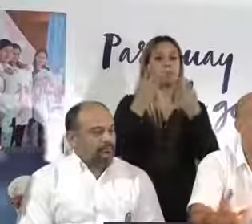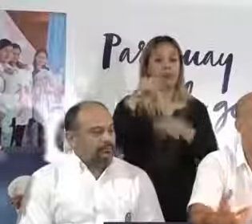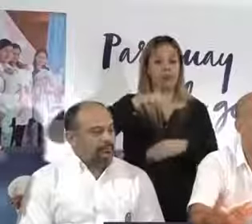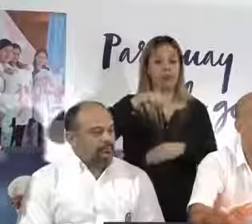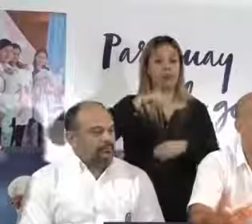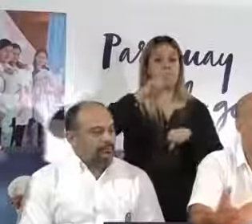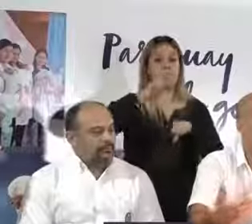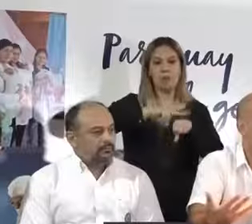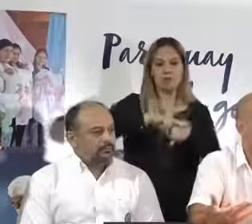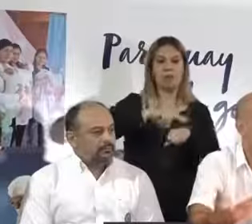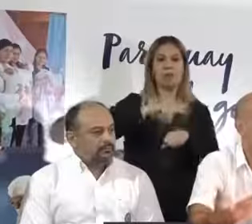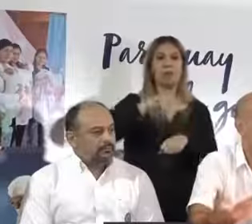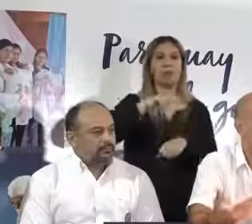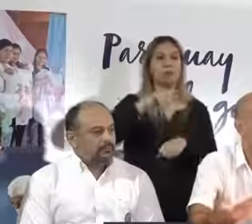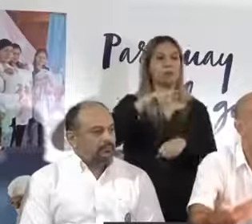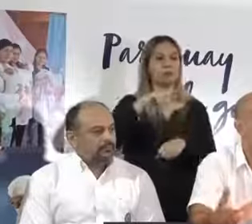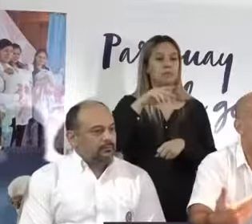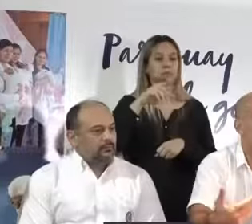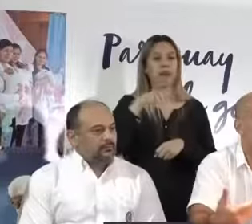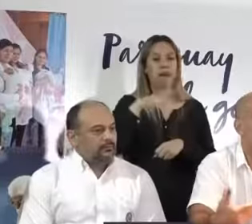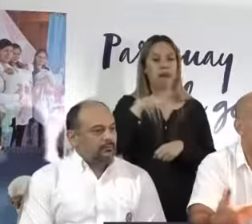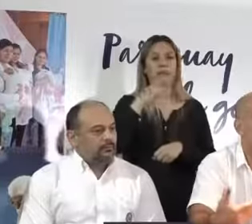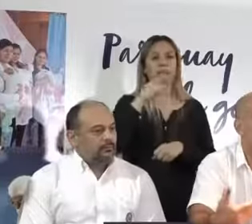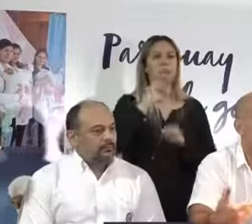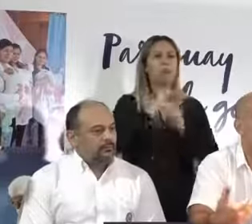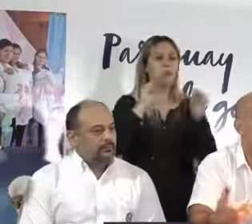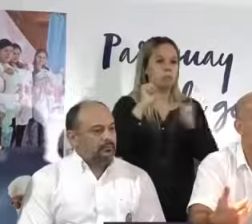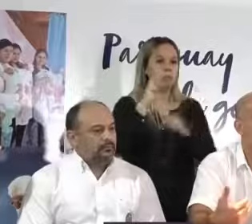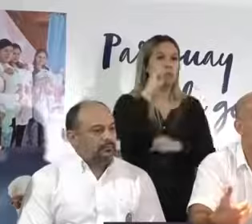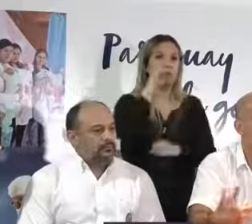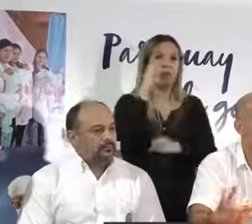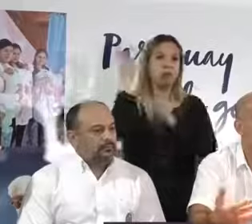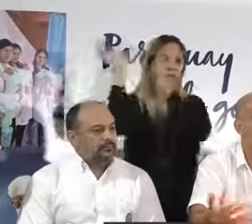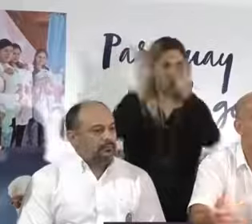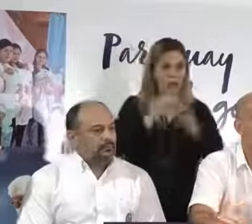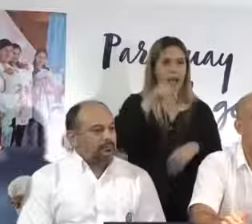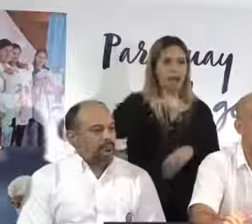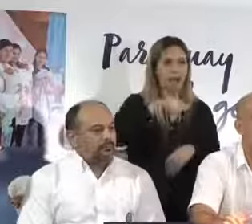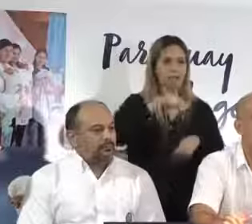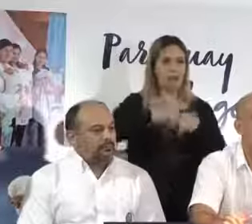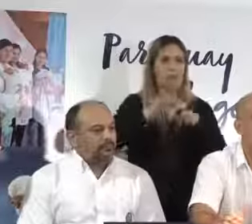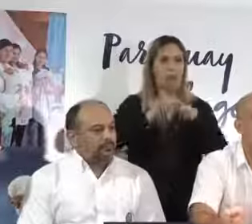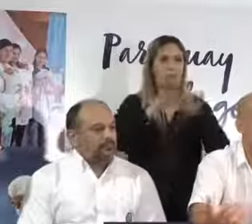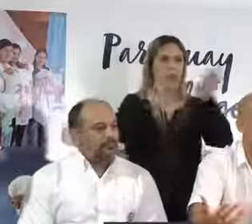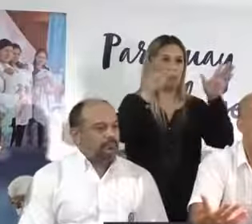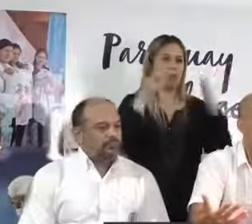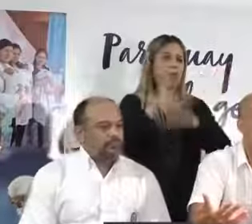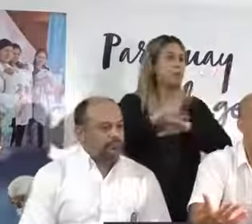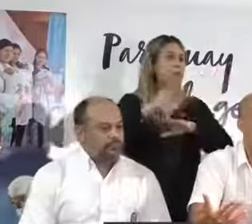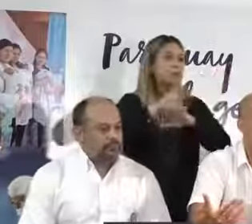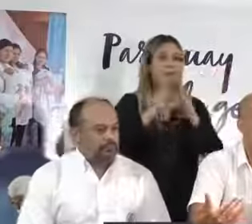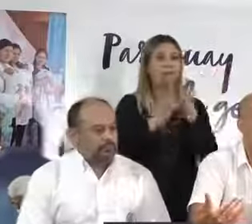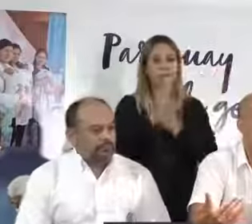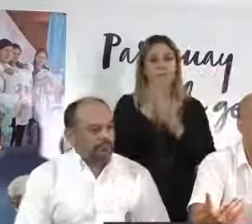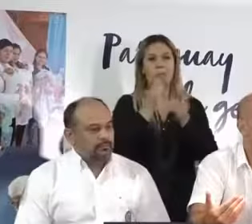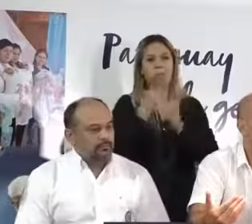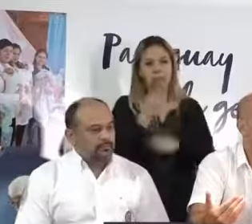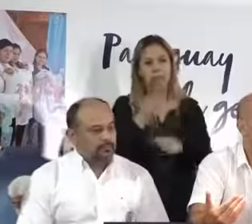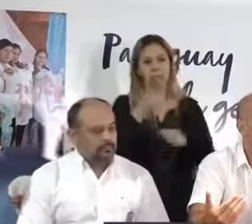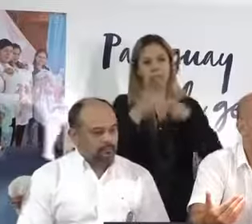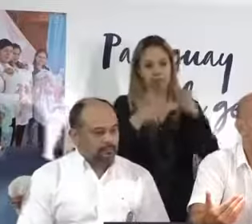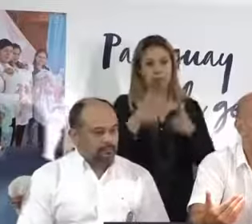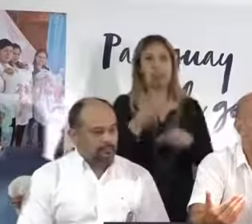connacionales no corre el riesgo, ¿verdad? Eso habrá que ir valorándolo en forma continua. No obstante, recordemos que